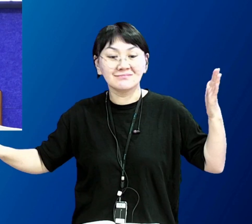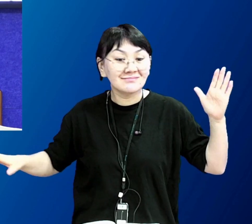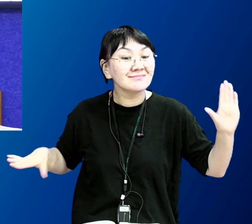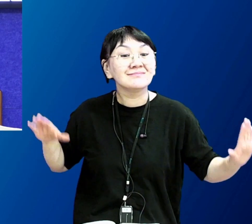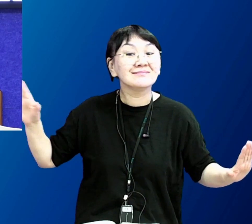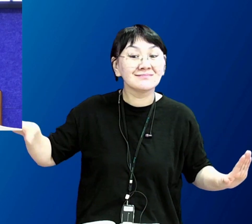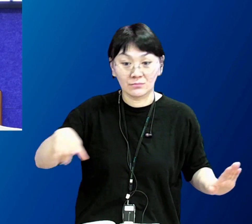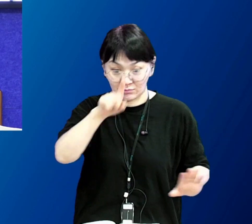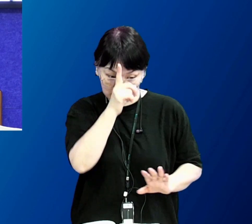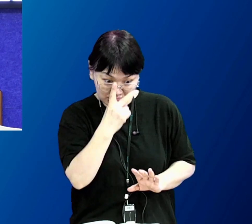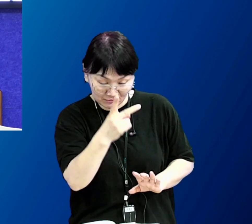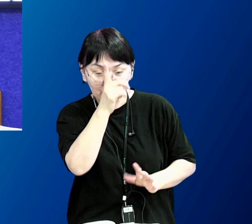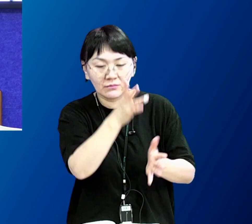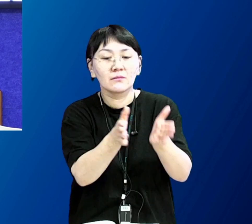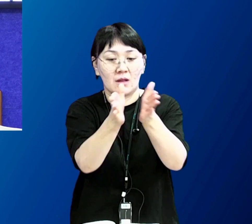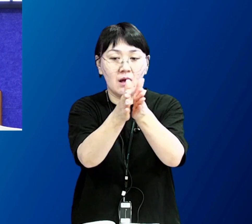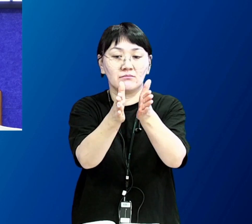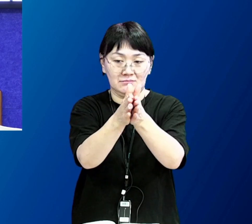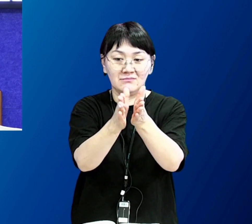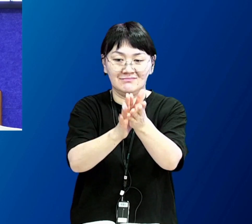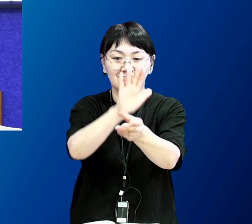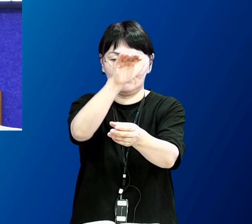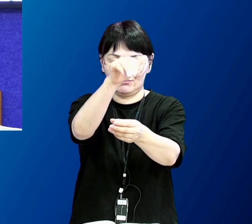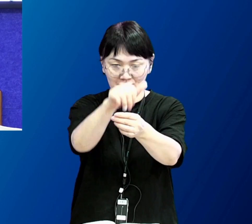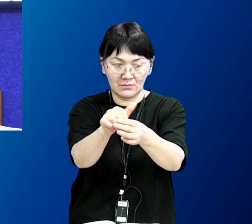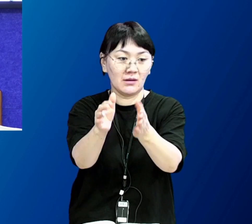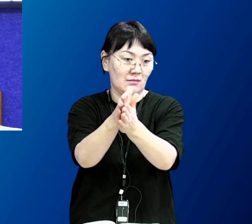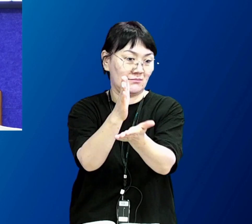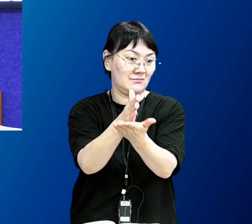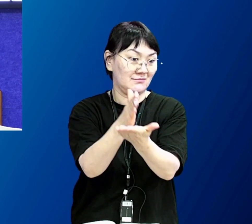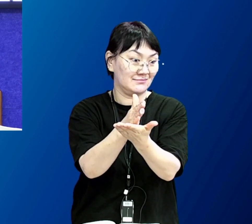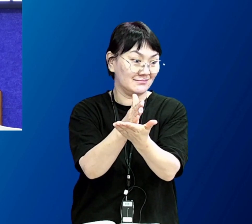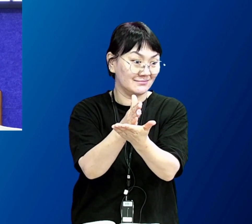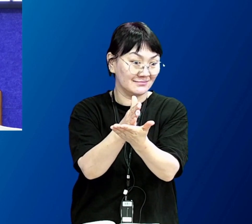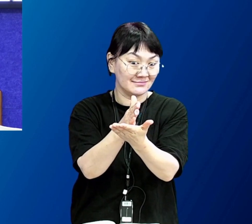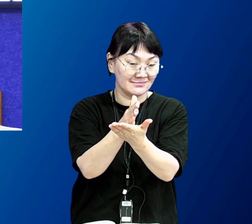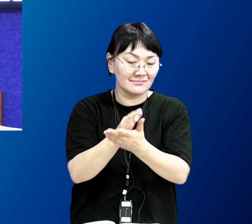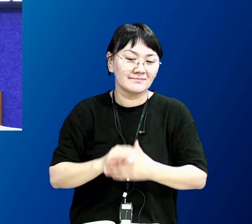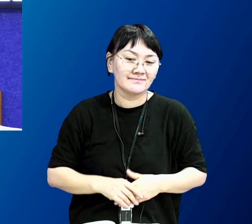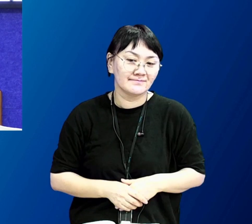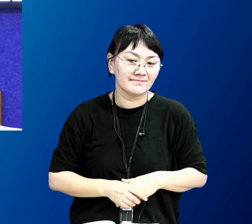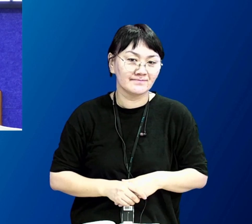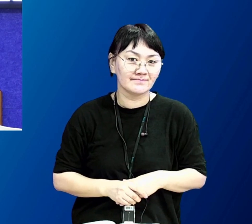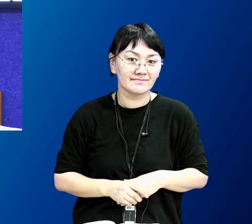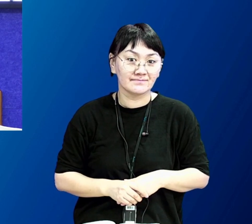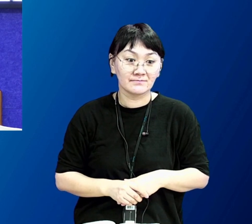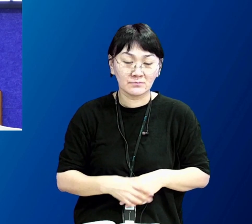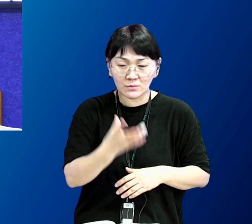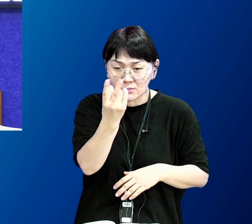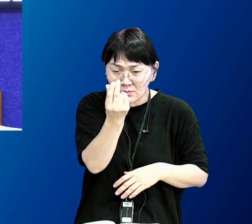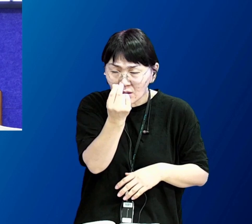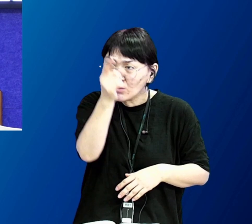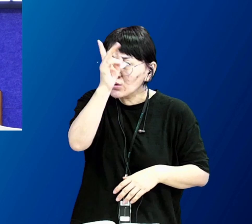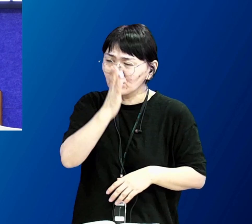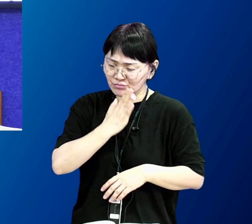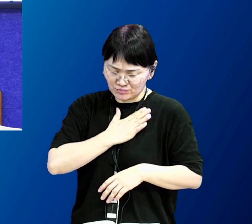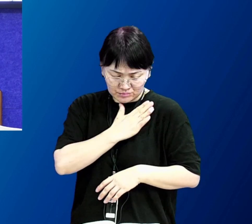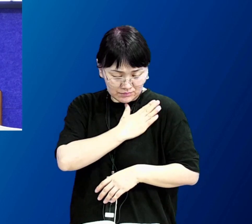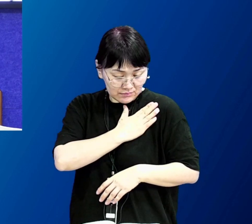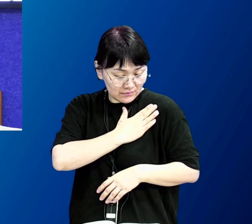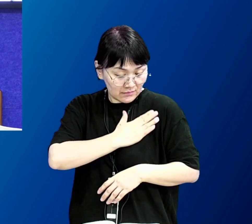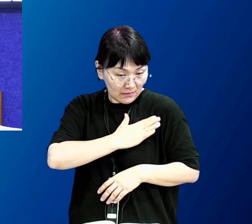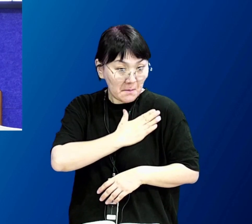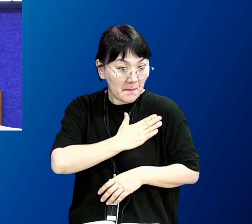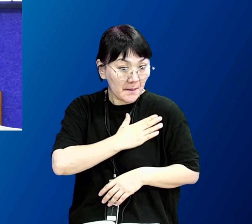бидний дунд бурхан байх болно гэж хэлсэн мэт тийм ээ. За. Үнэхээр бурханыг хайрладаг тэр хүн байж